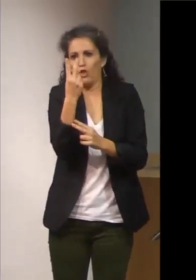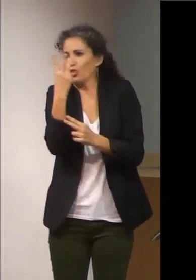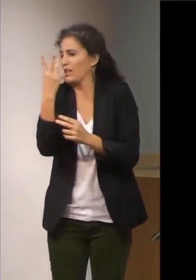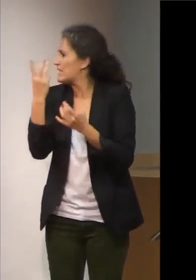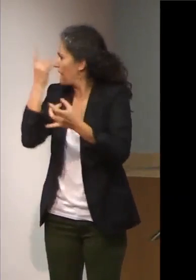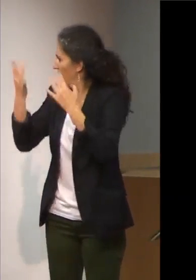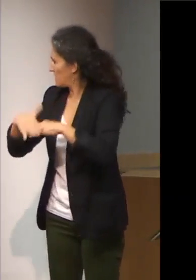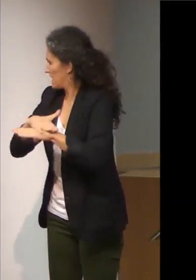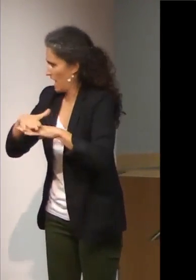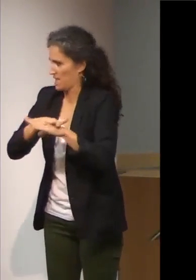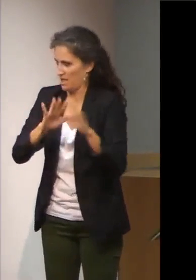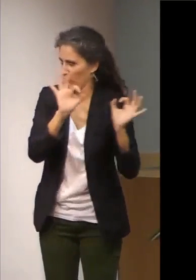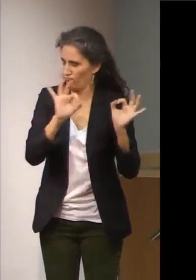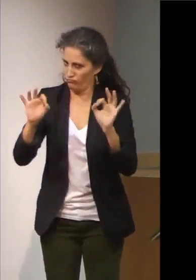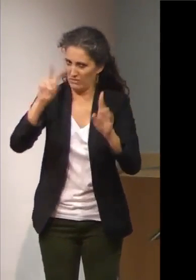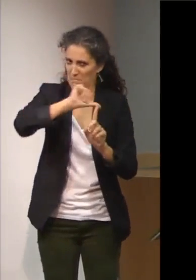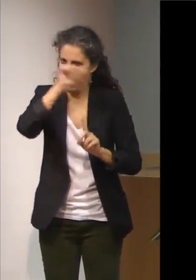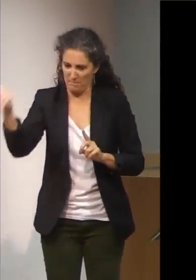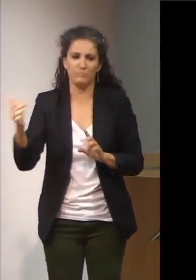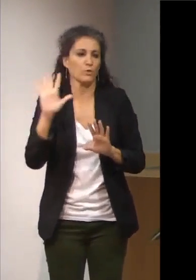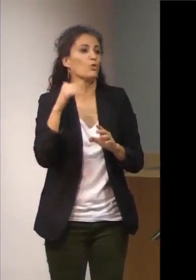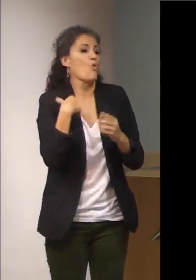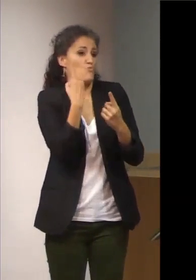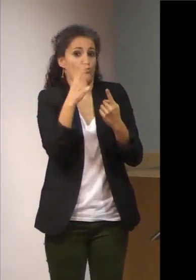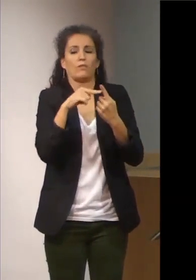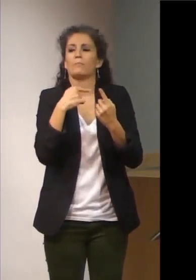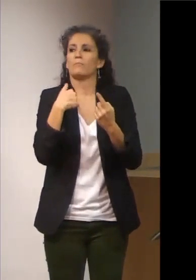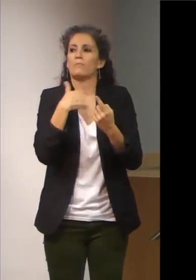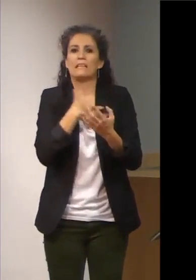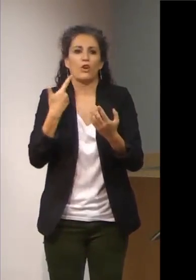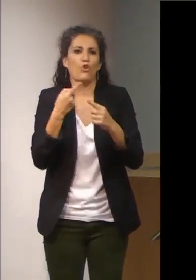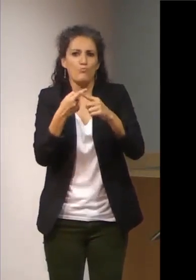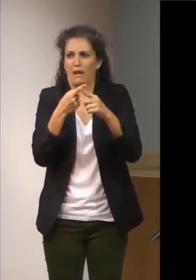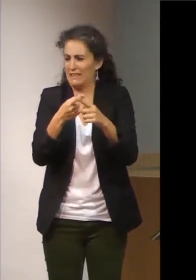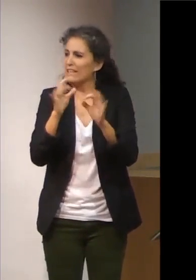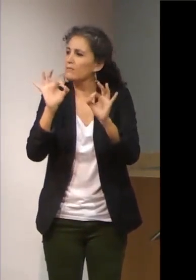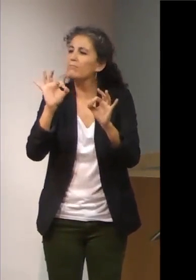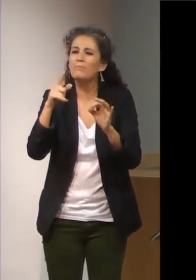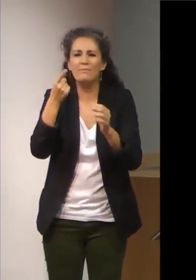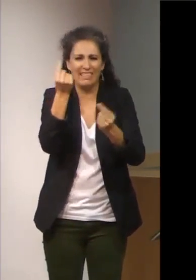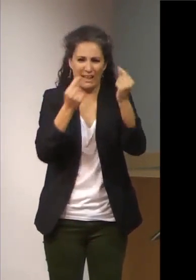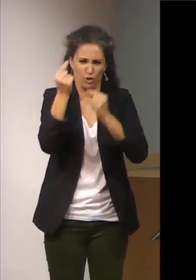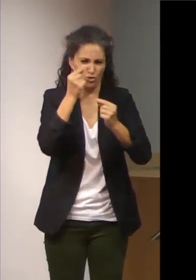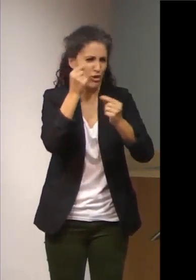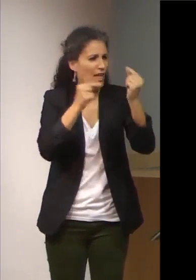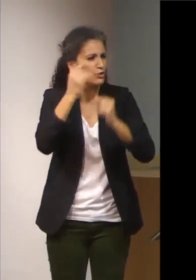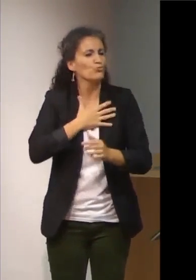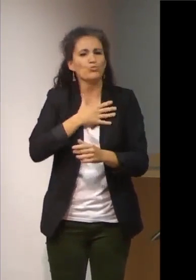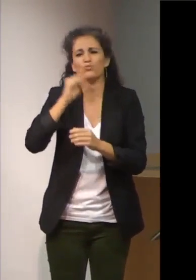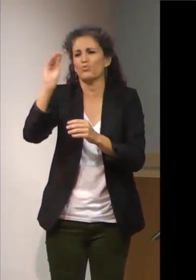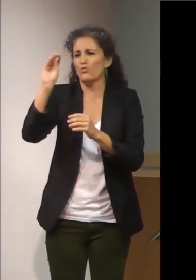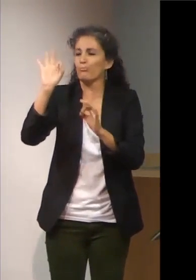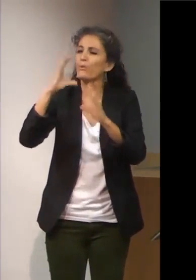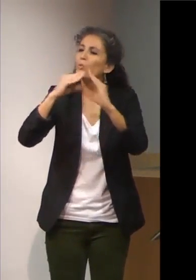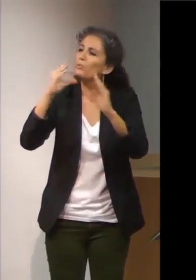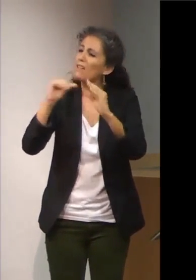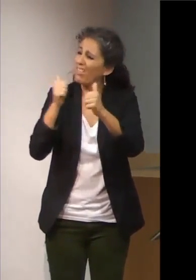concluir quería trasladar dos o tres ideas básicas la primera que quiero compartir con vosotros son una